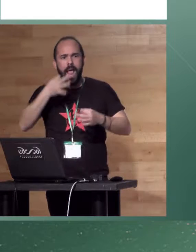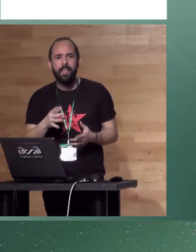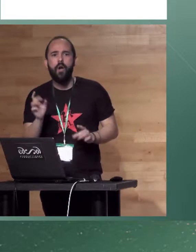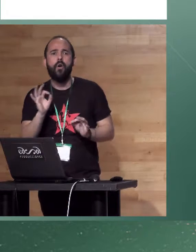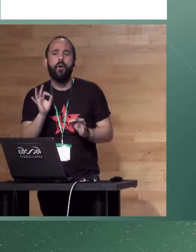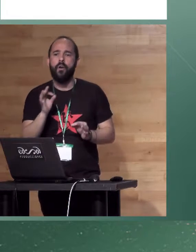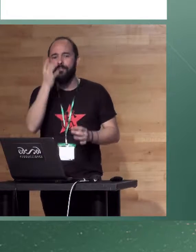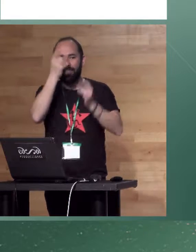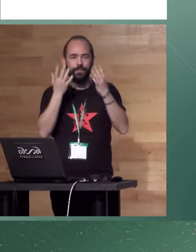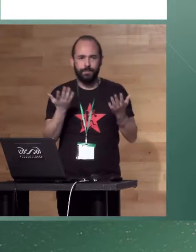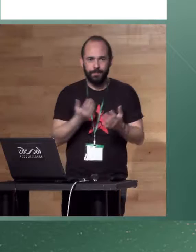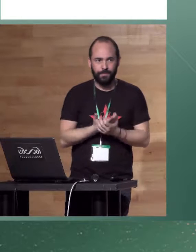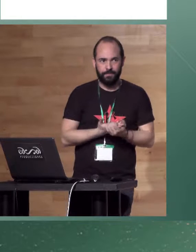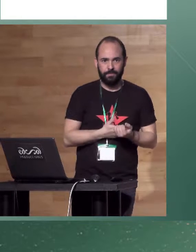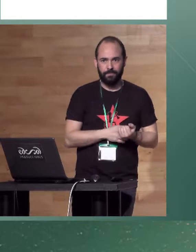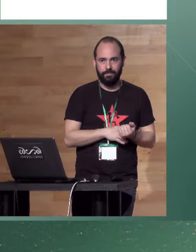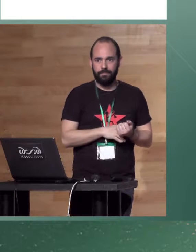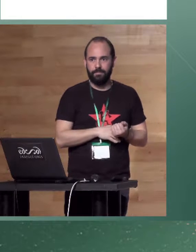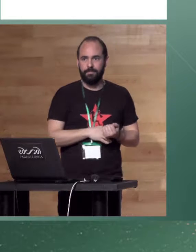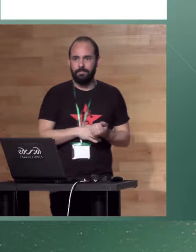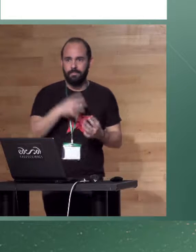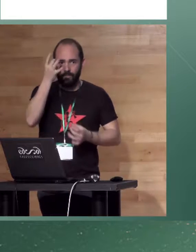es? ¿Realidad o ficción?